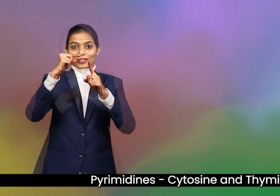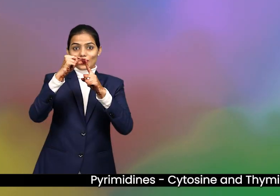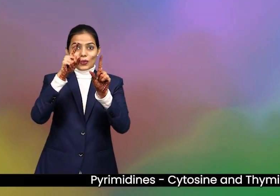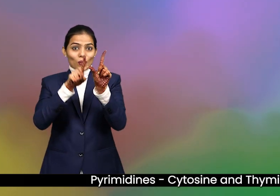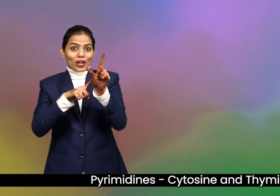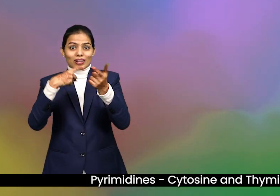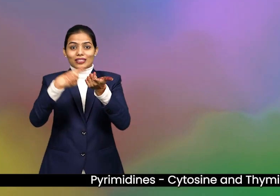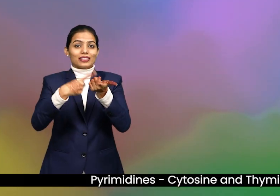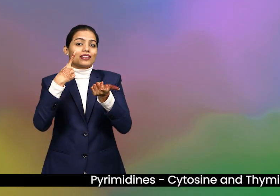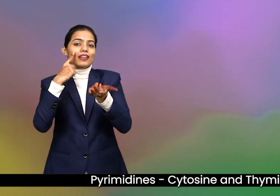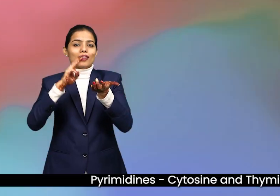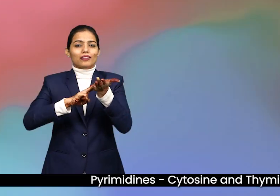சைட்டோசின் மற்றும் தைமின்.